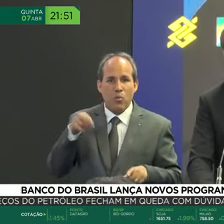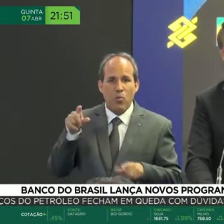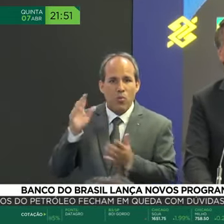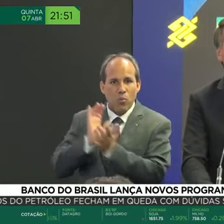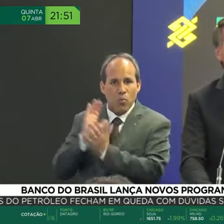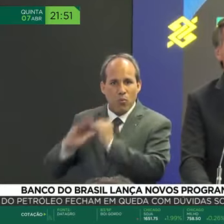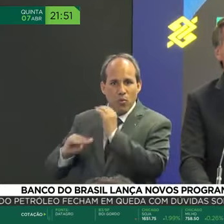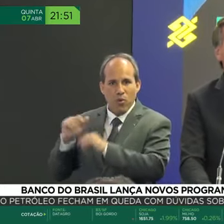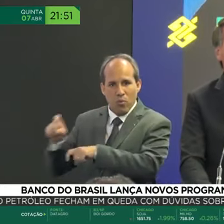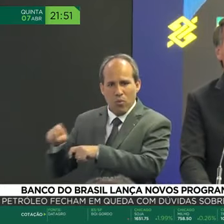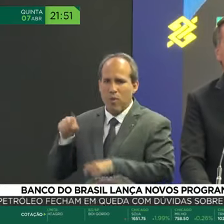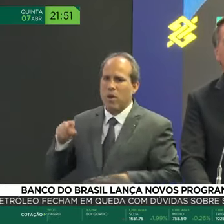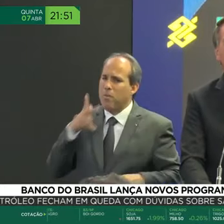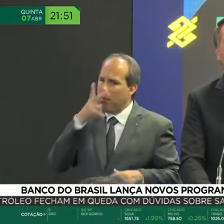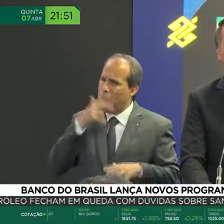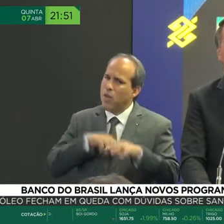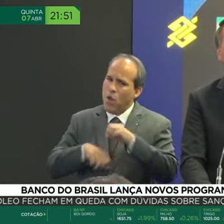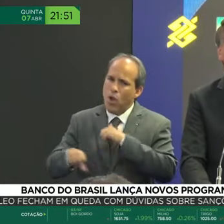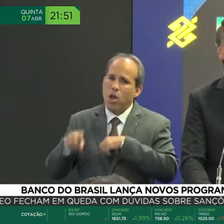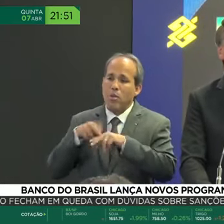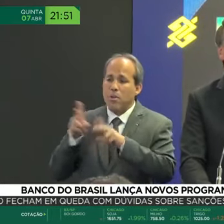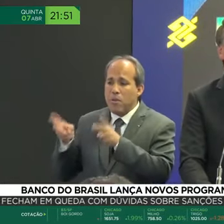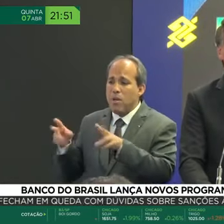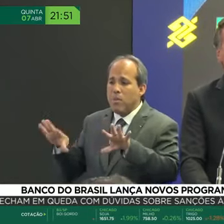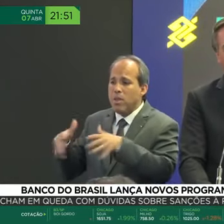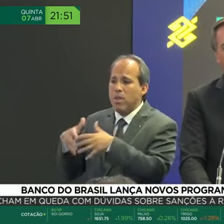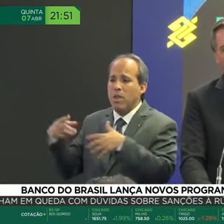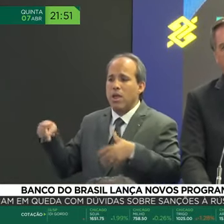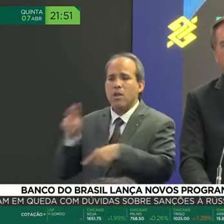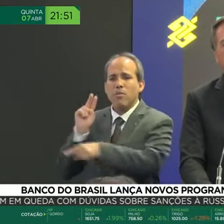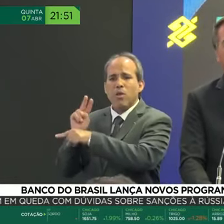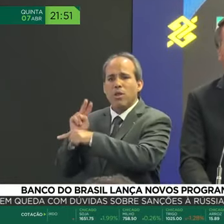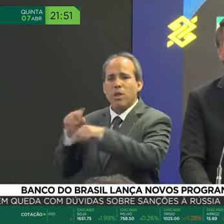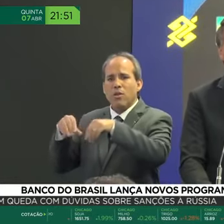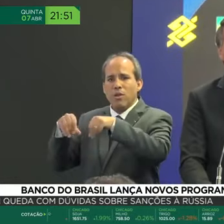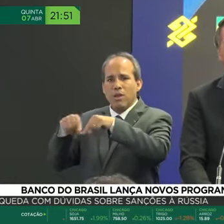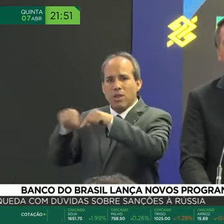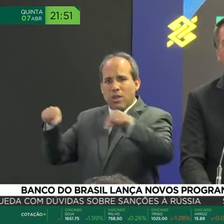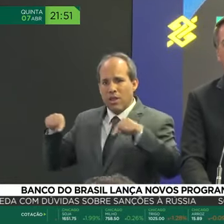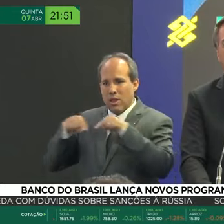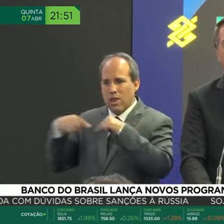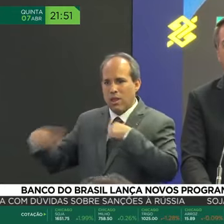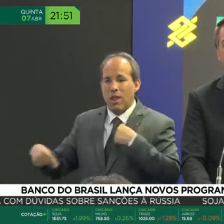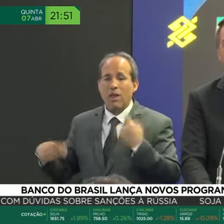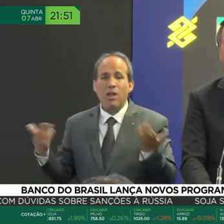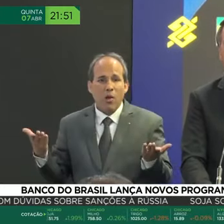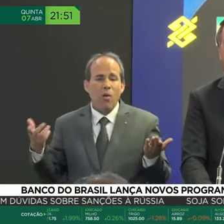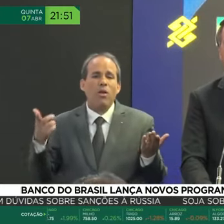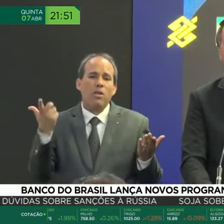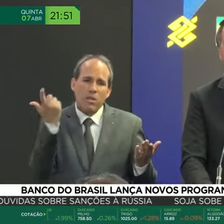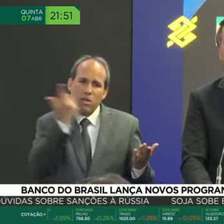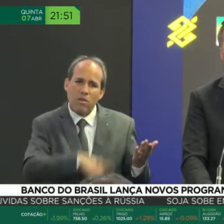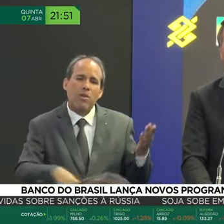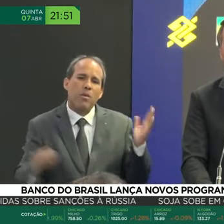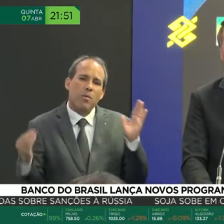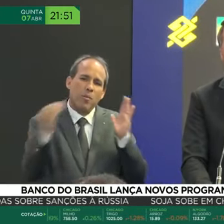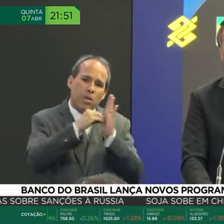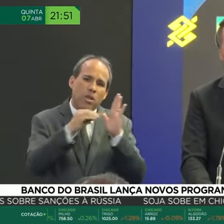porque ele acaba com a preservação da sua propriedade agora temos uma maneira então onde ele